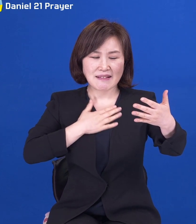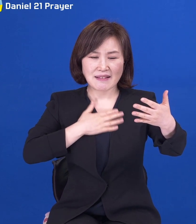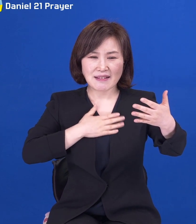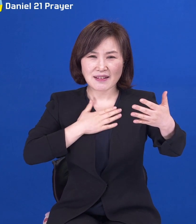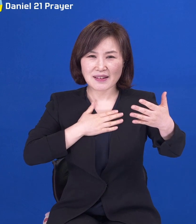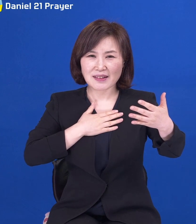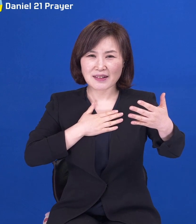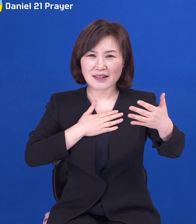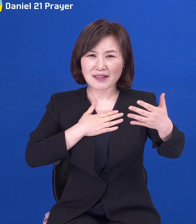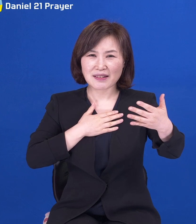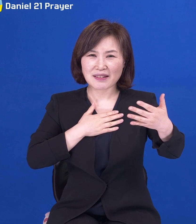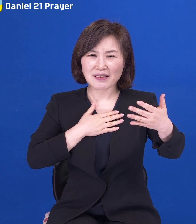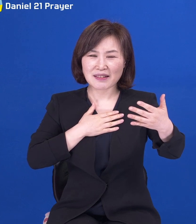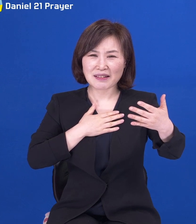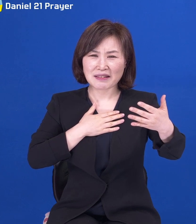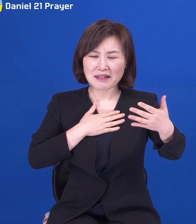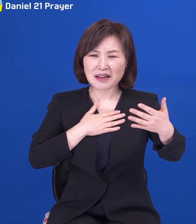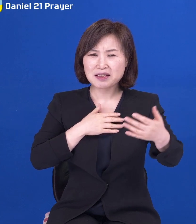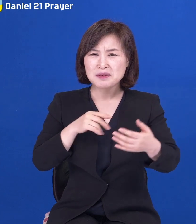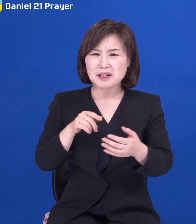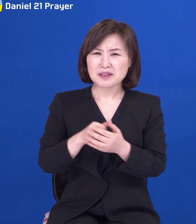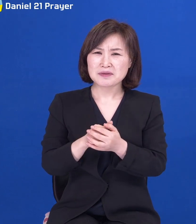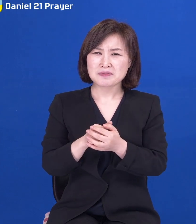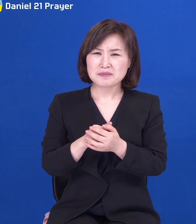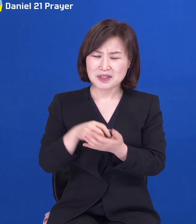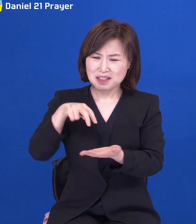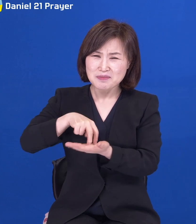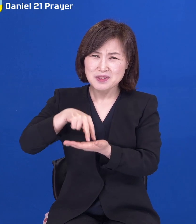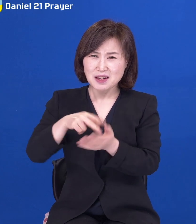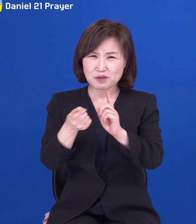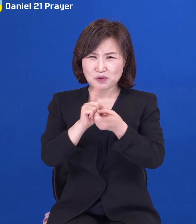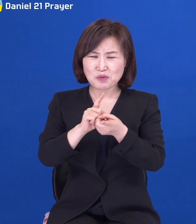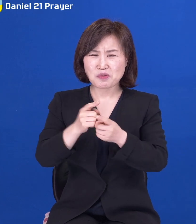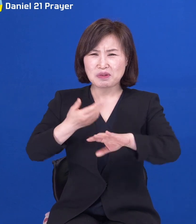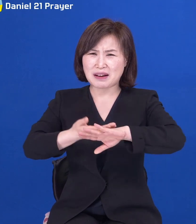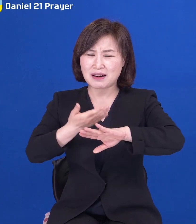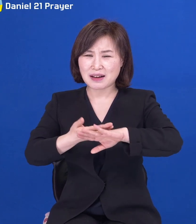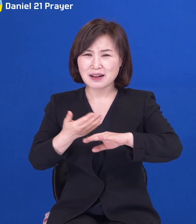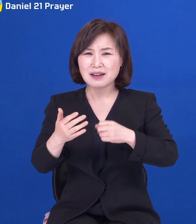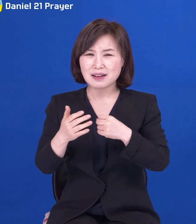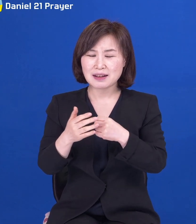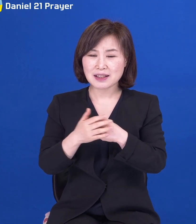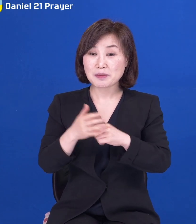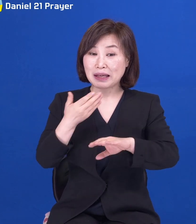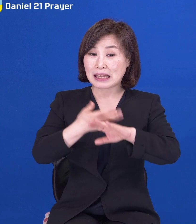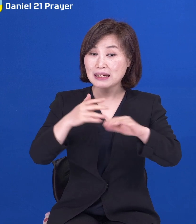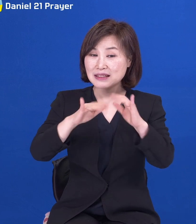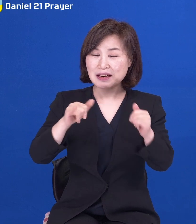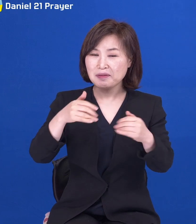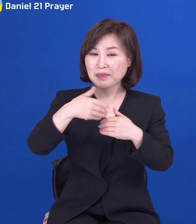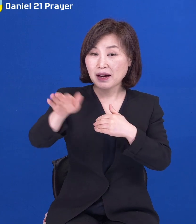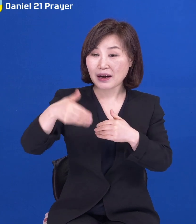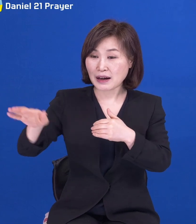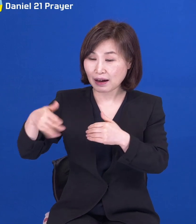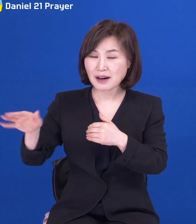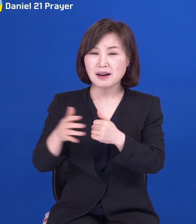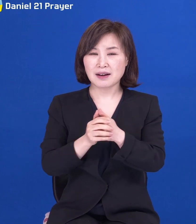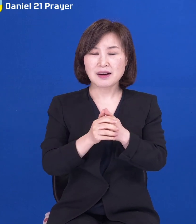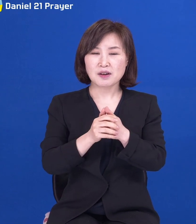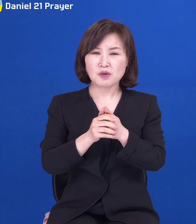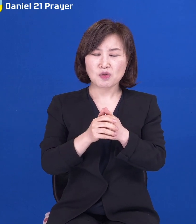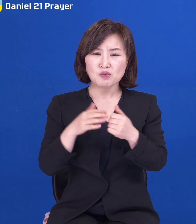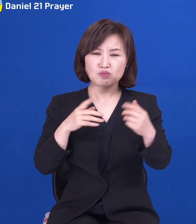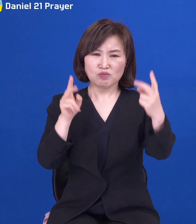있었는데 감히 말을 할 수는 없었어요. 그래 그 친구가 그때 나를 만나서 했던 말이었어요. 너 진짜 남자 손으로 가려고 한 거 맞냐